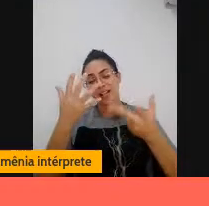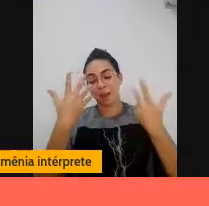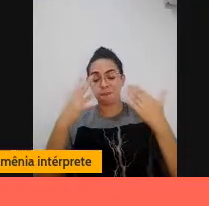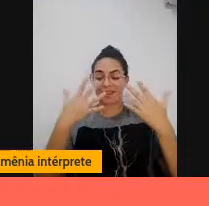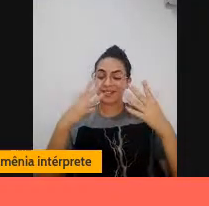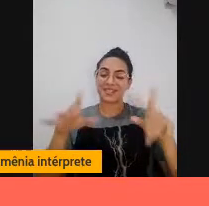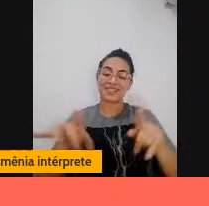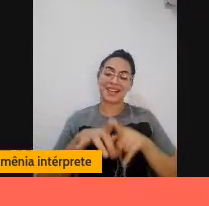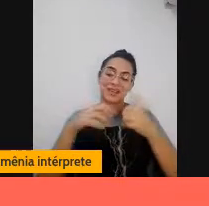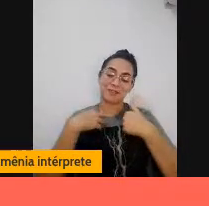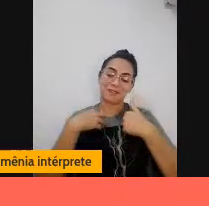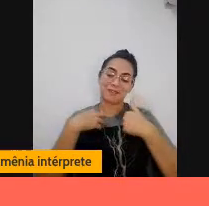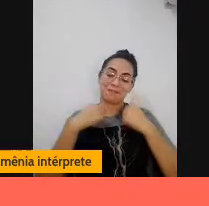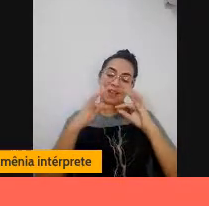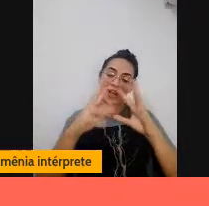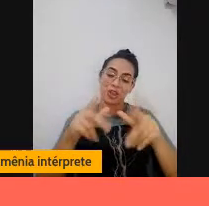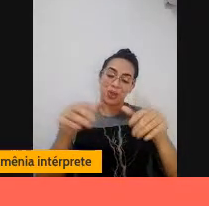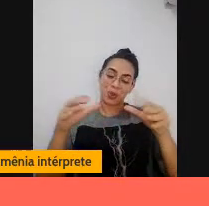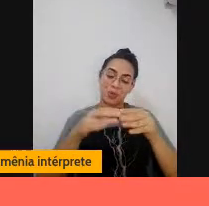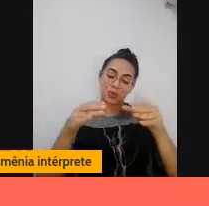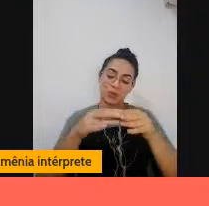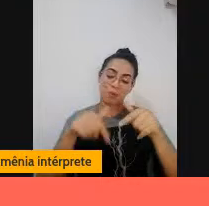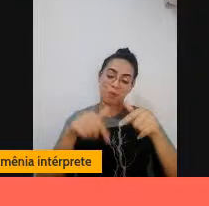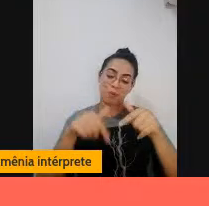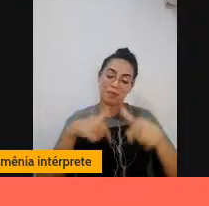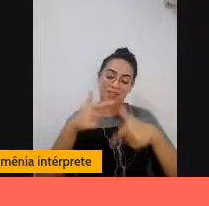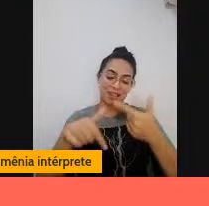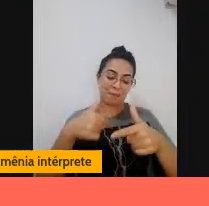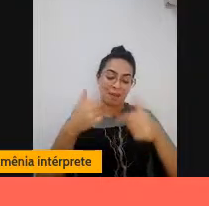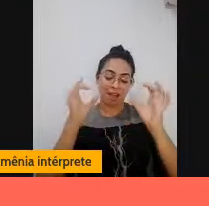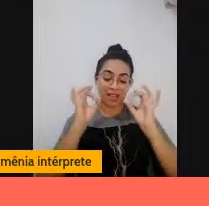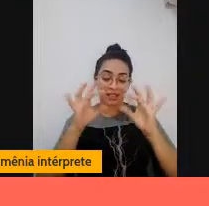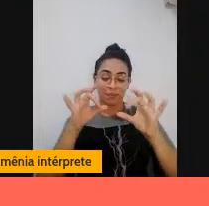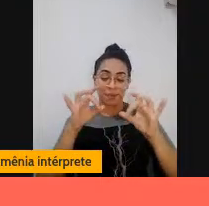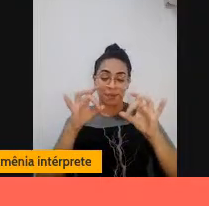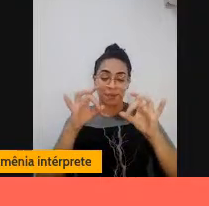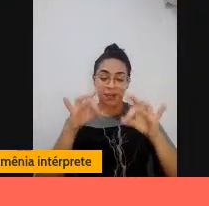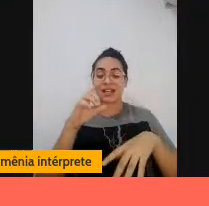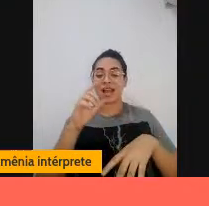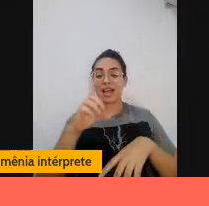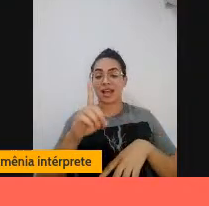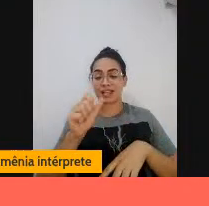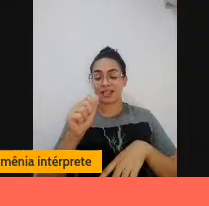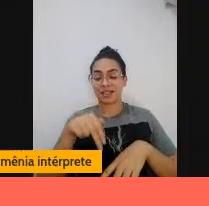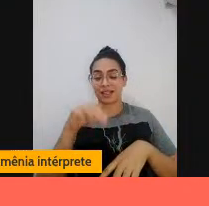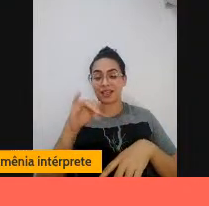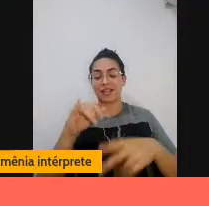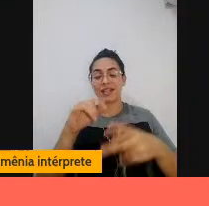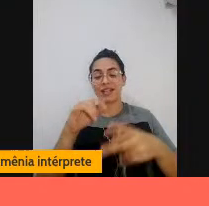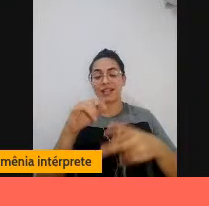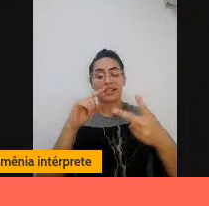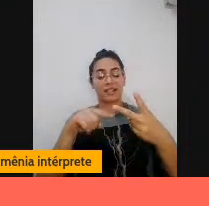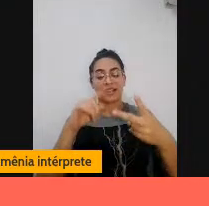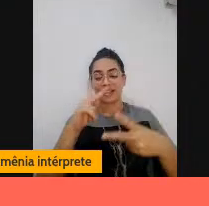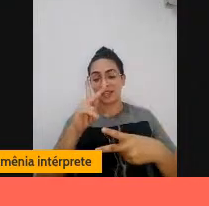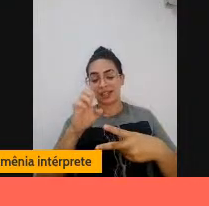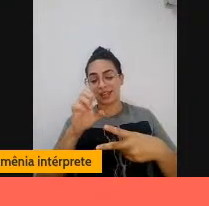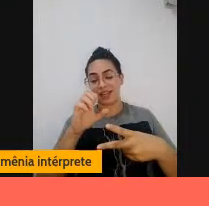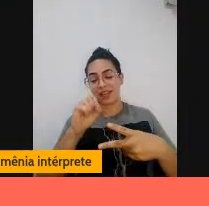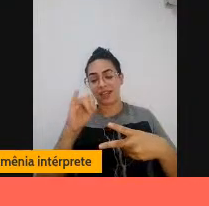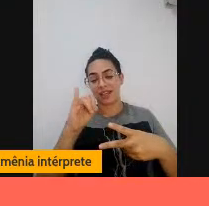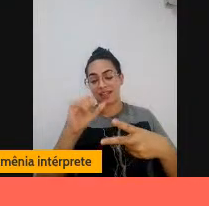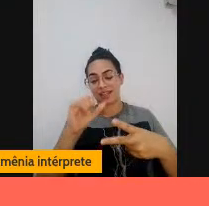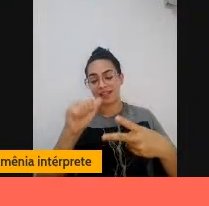né? Parabenizar toda a equipe, em especial a Dani Dias, a Késia, foi com quem eu estive mais perto,